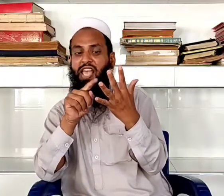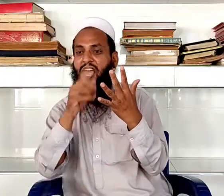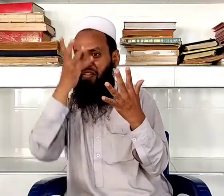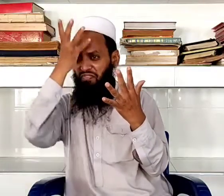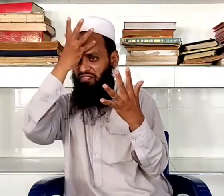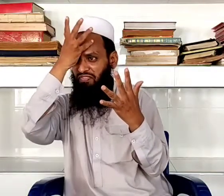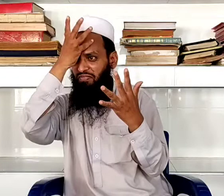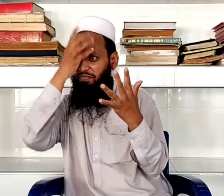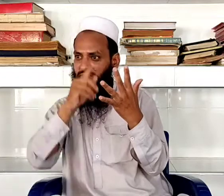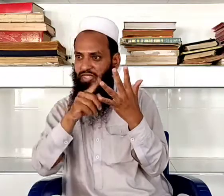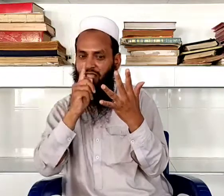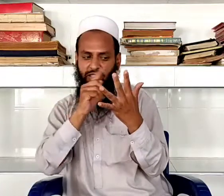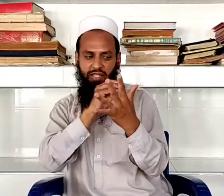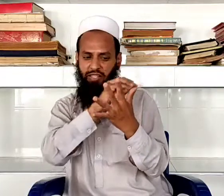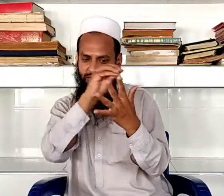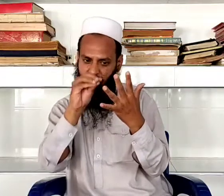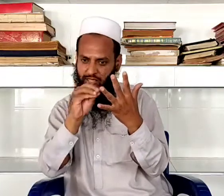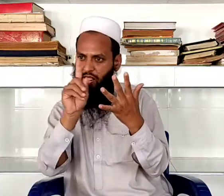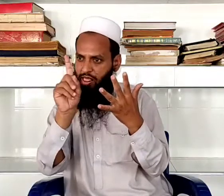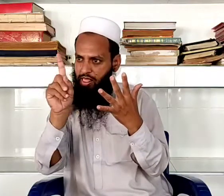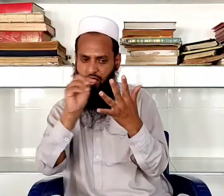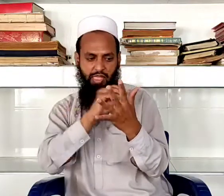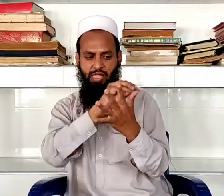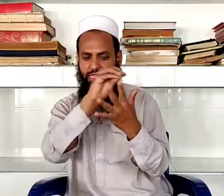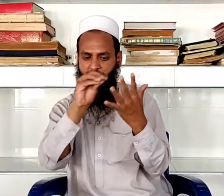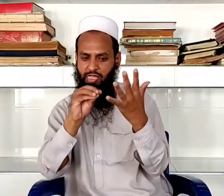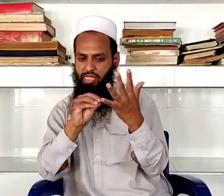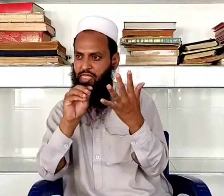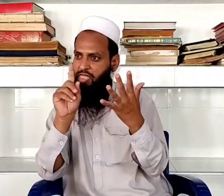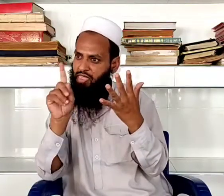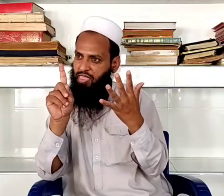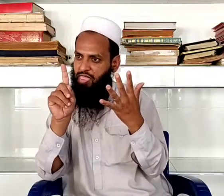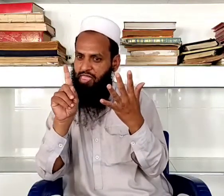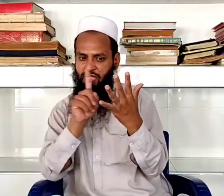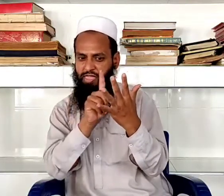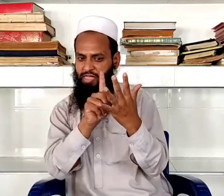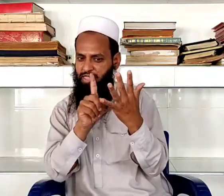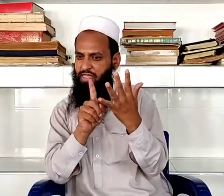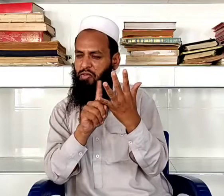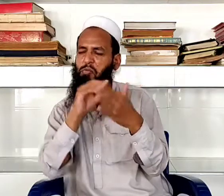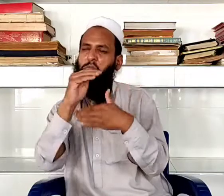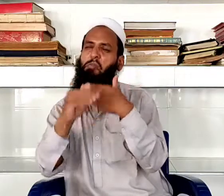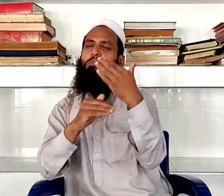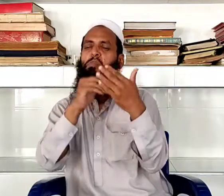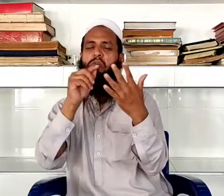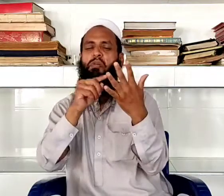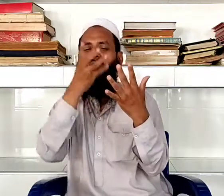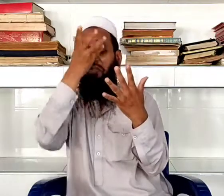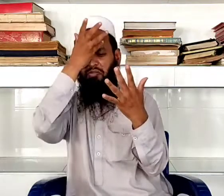کریمین رضی اللہ تعالی عنہما دے نال اس قدر گہرا تعلق ہے, گہری رشتہ داری ہے, گہری